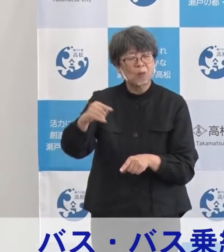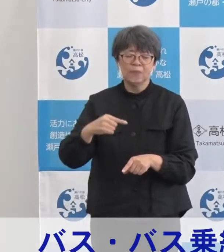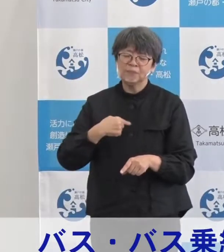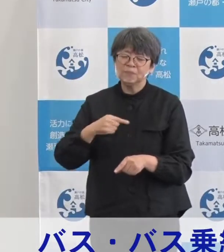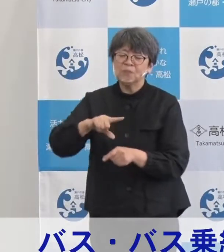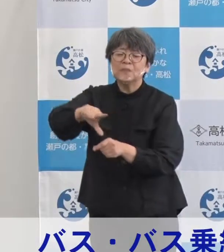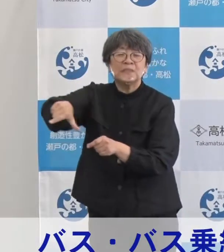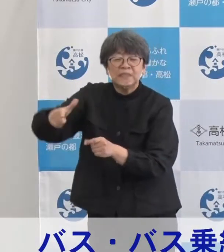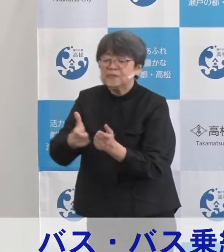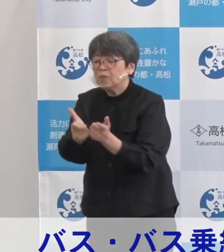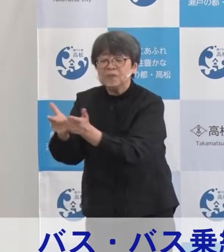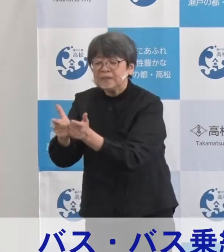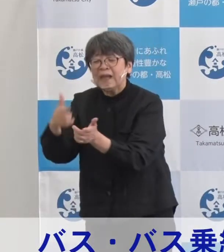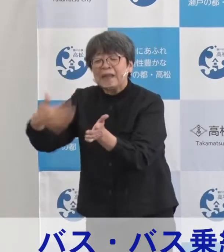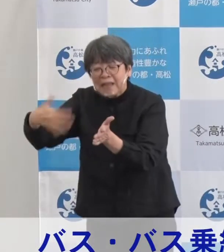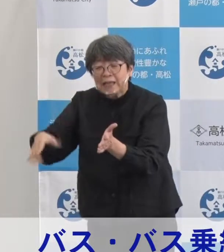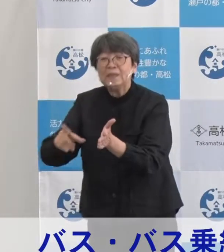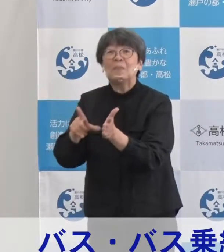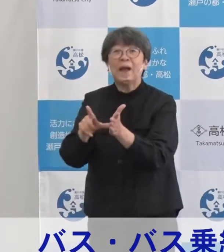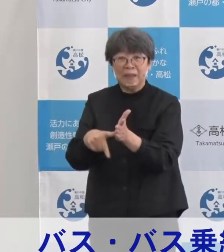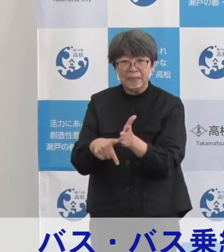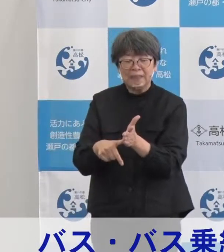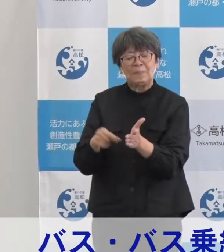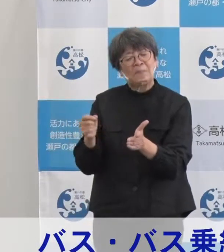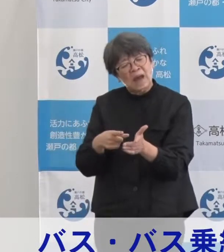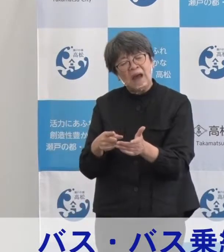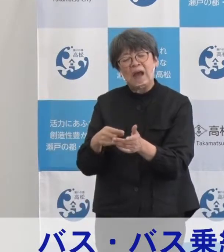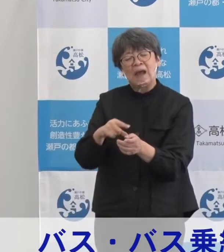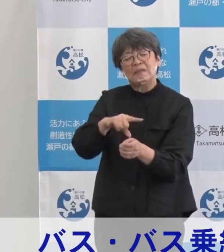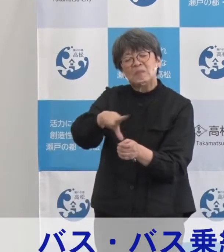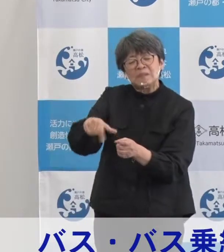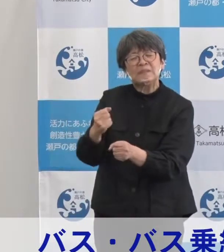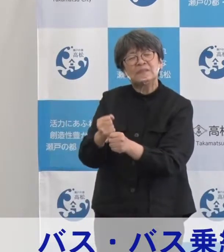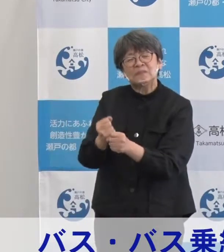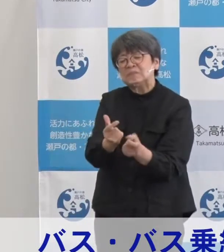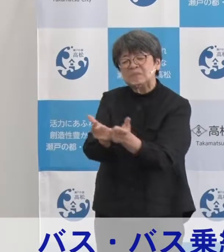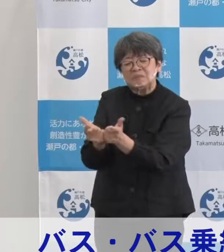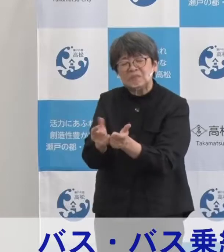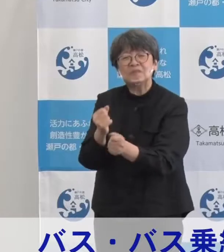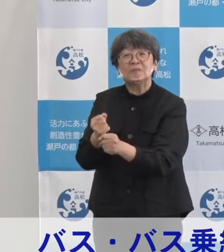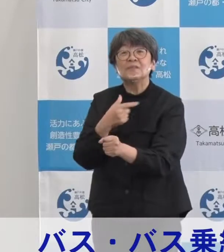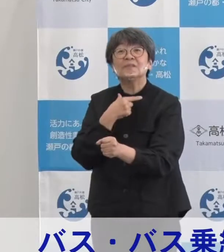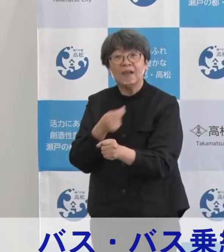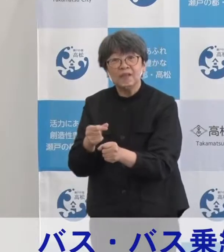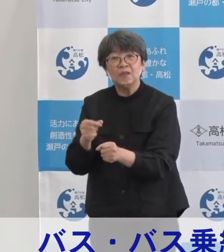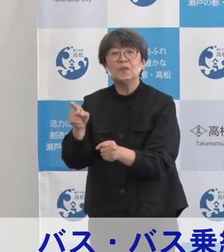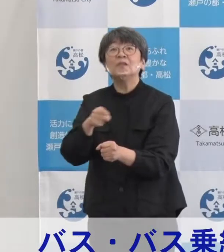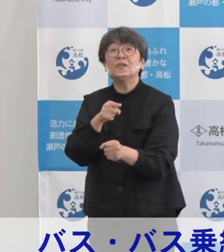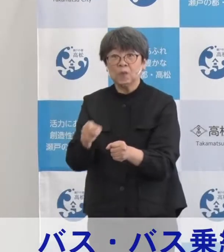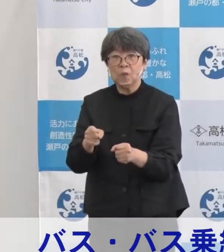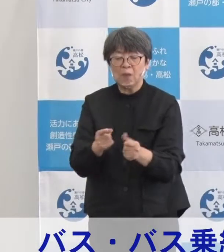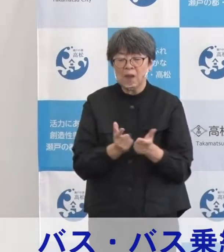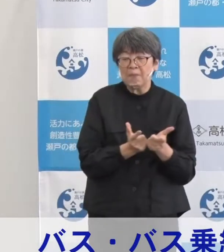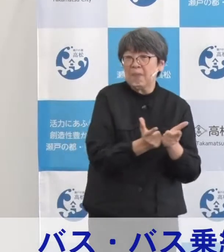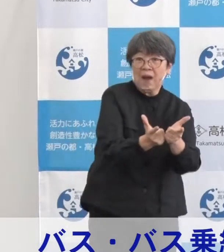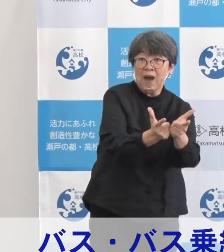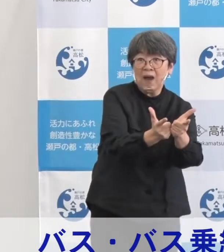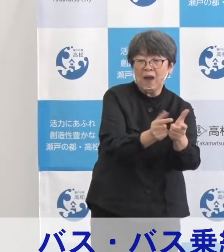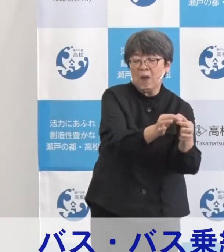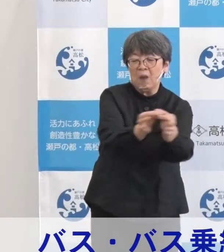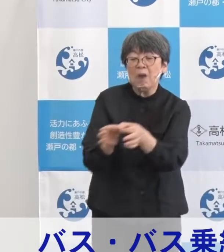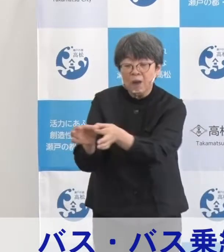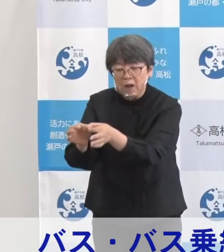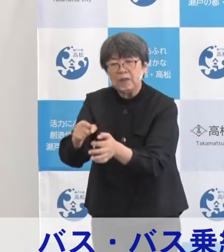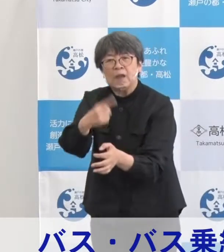コミュニティバスの運行を考えられている地域いくつが効いておりますけれどもそういうところがその実現に向けての後押しと